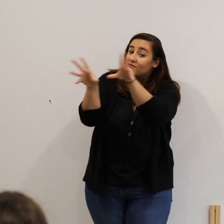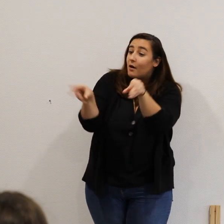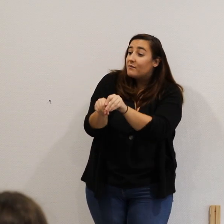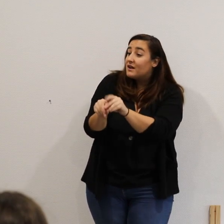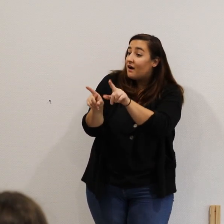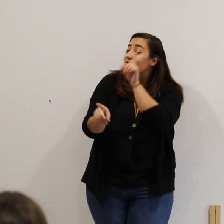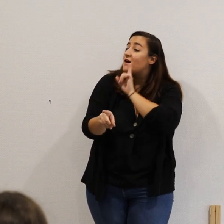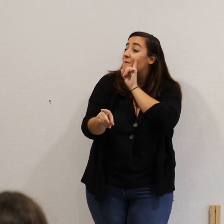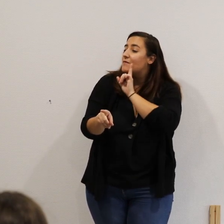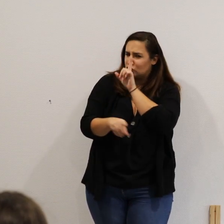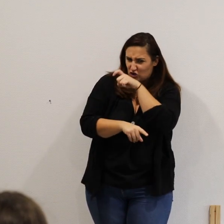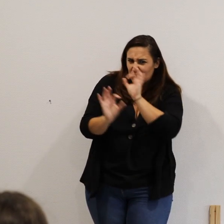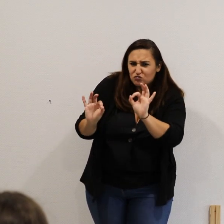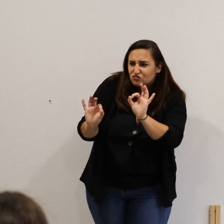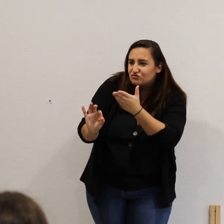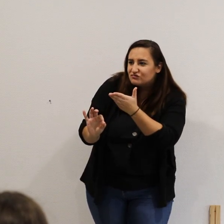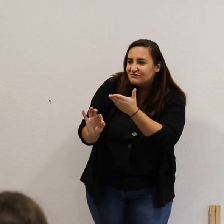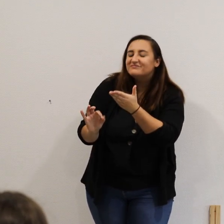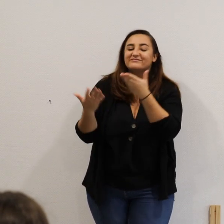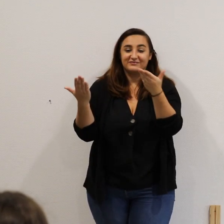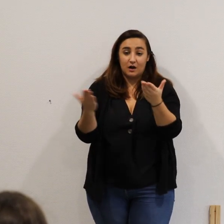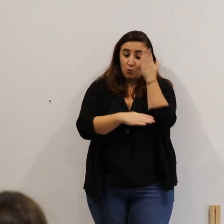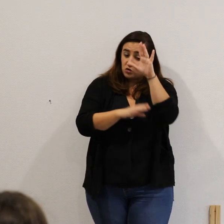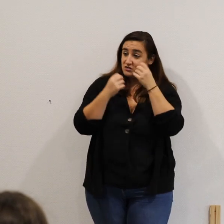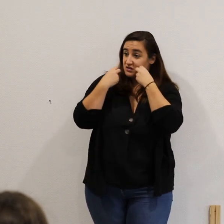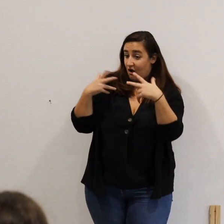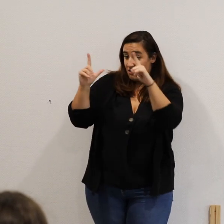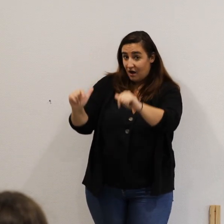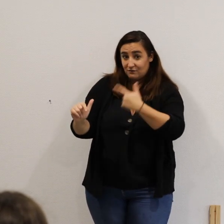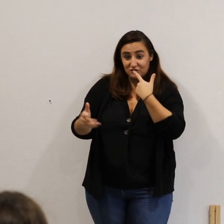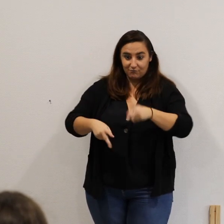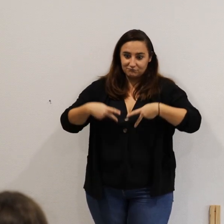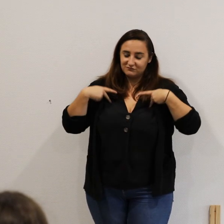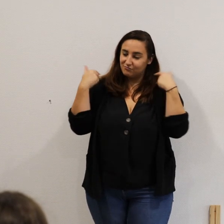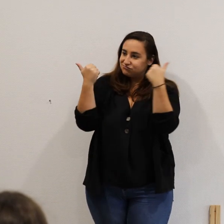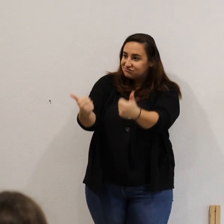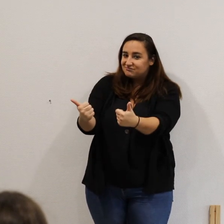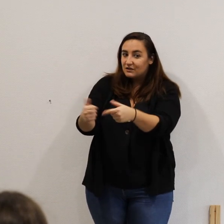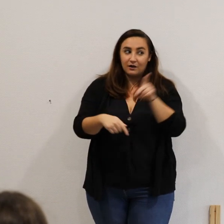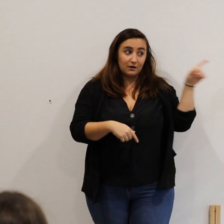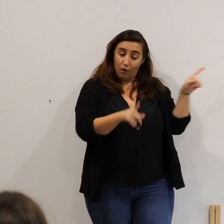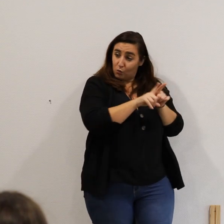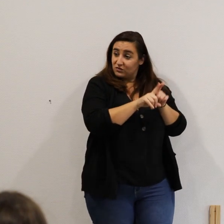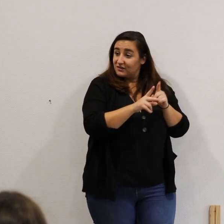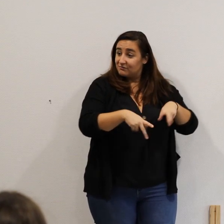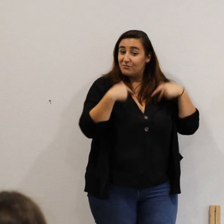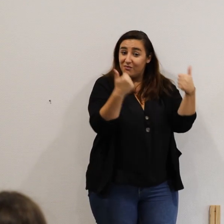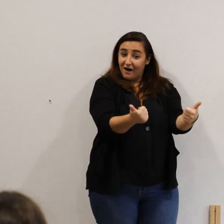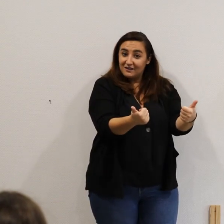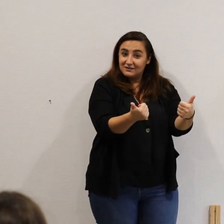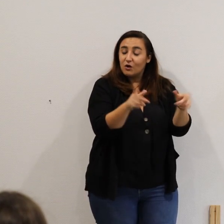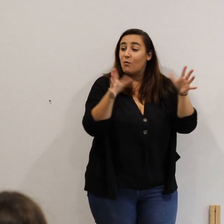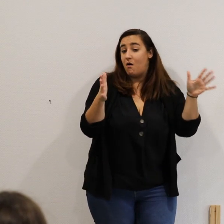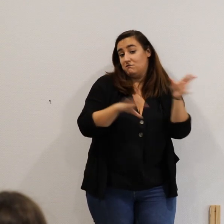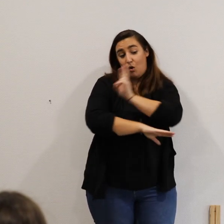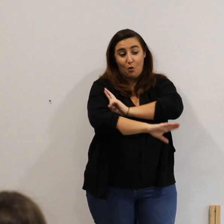par une dame, une sorcière, qui a d'autres chats. Donc finalement, il a une belle vie. Là, l'histoire se termine bien également. Simplement, il